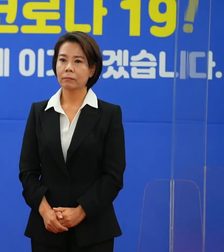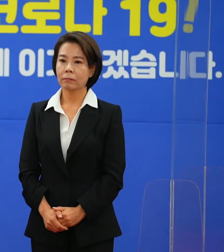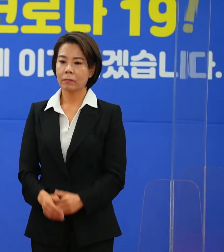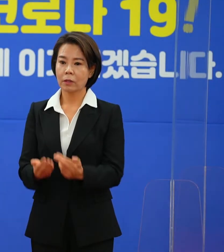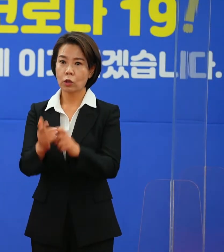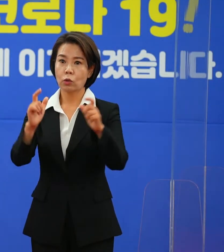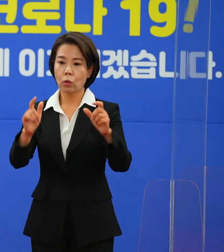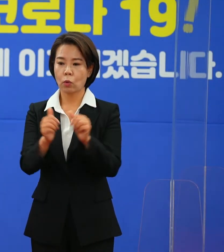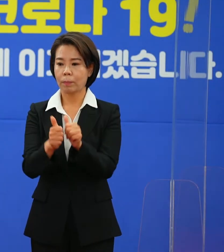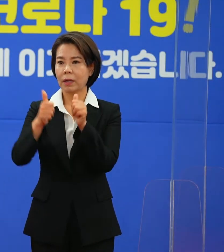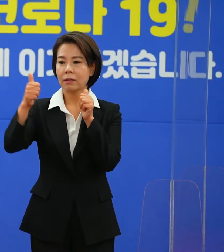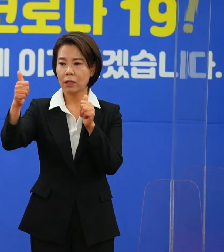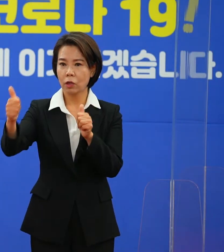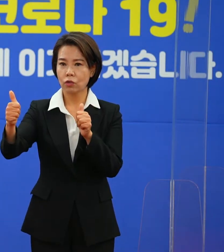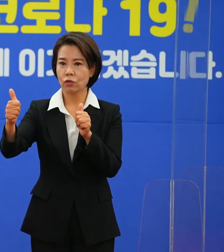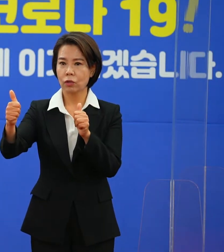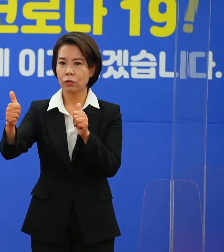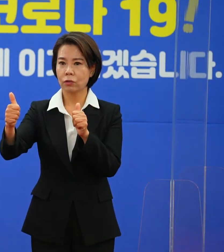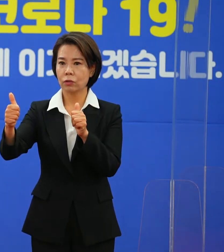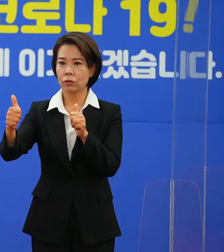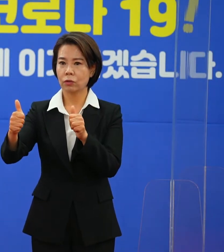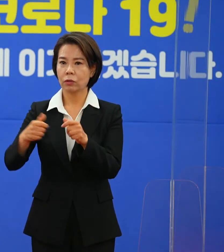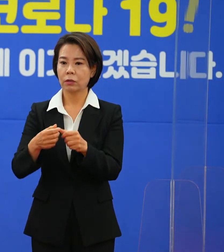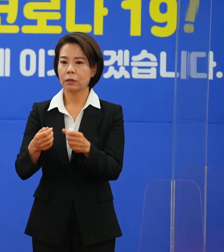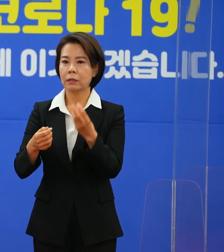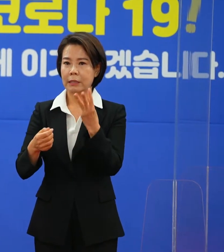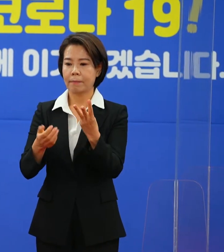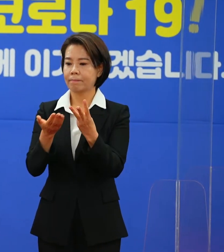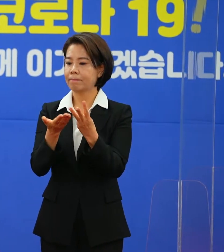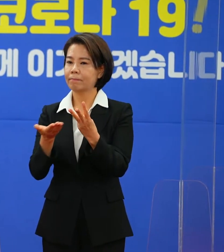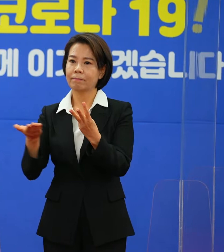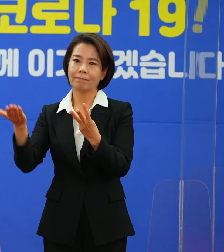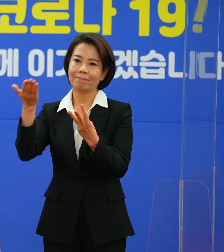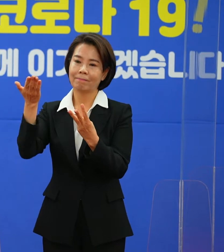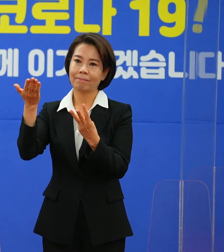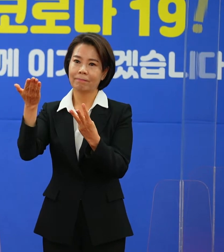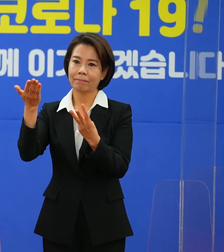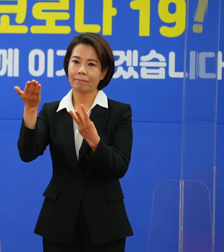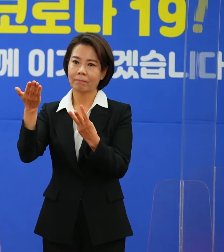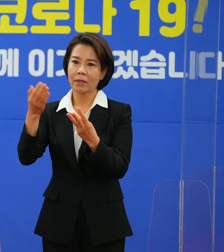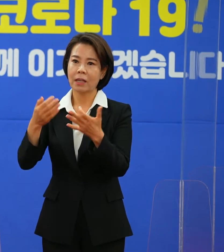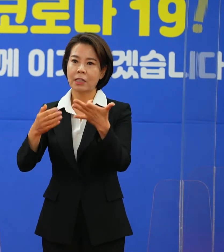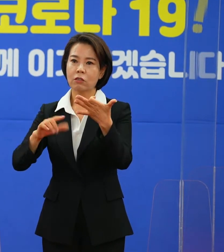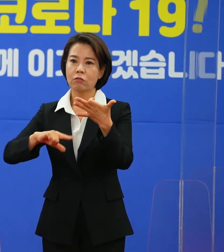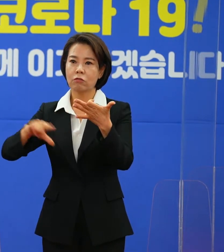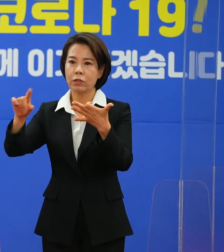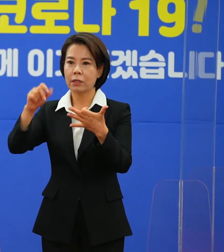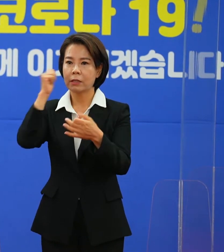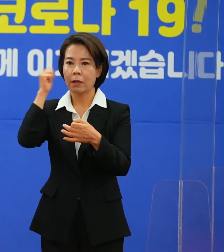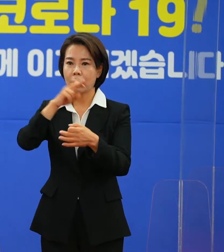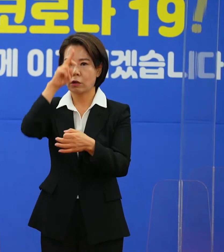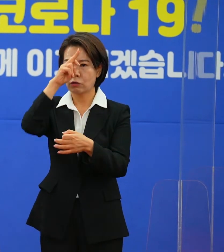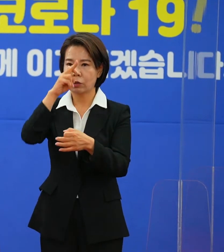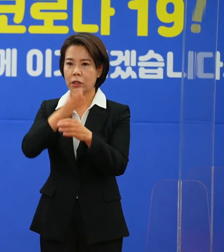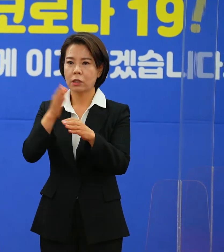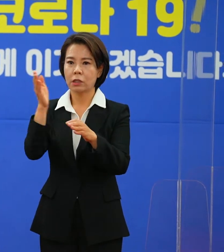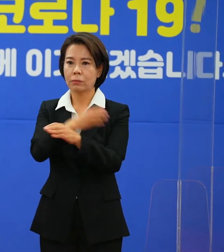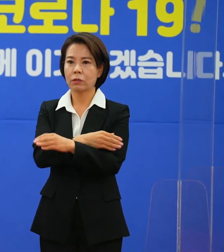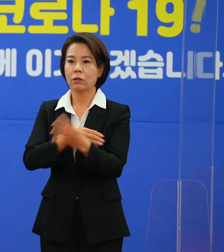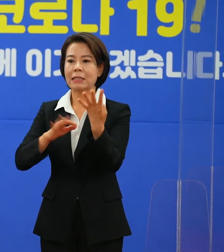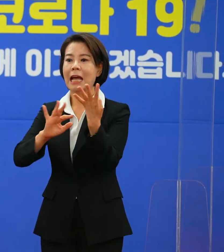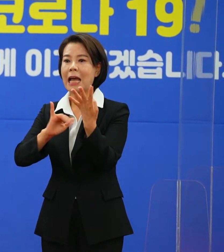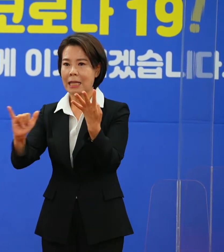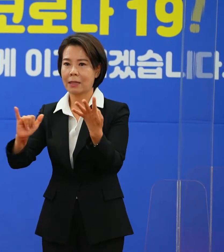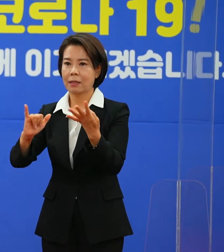우리 도는 사회적 거리두기를 3단계로 격상합니다. 19일 0시부터 사적 모임